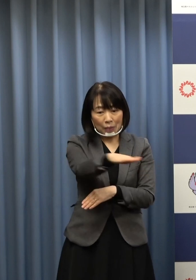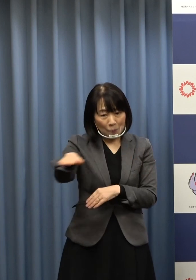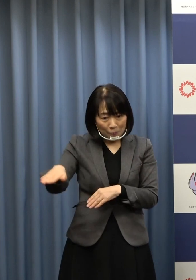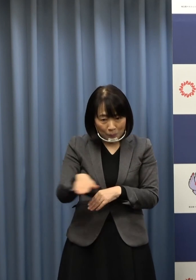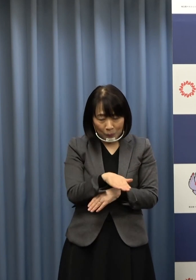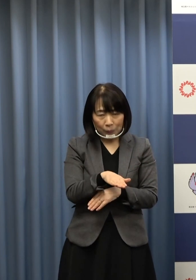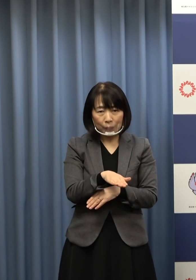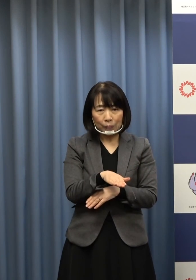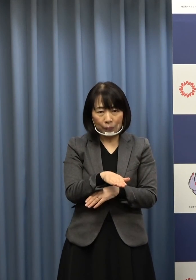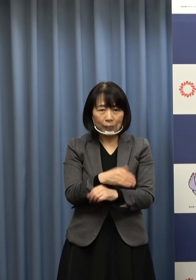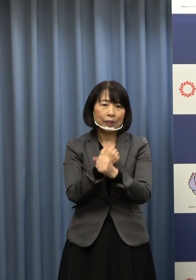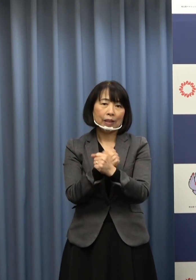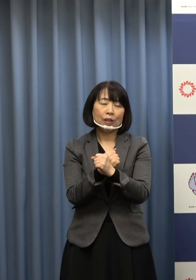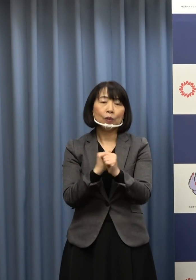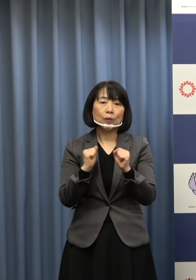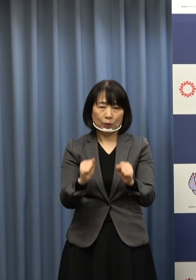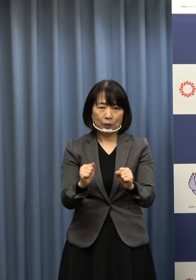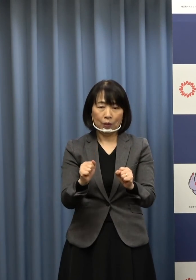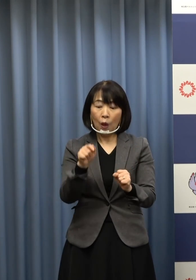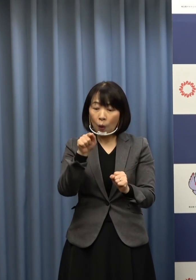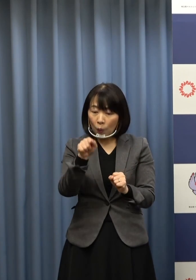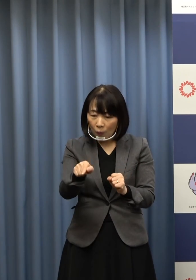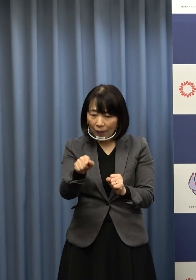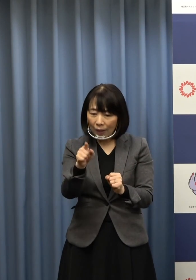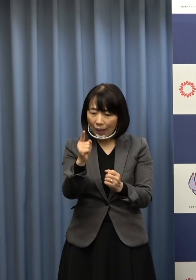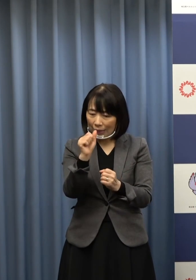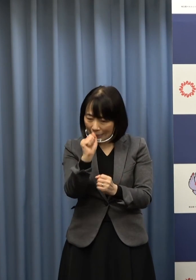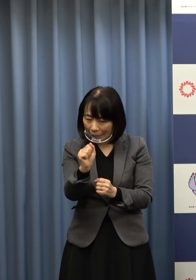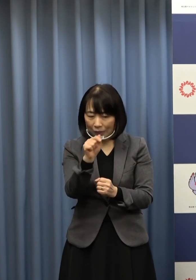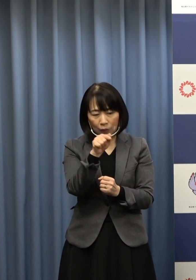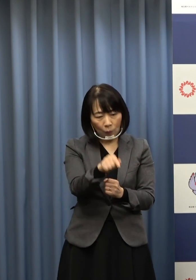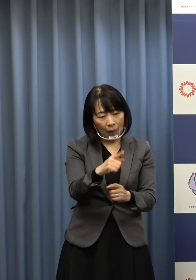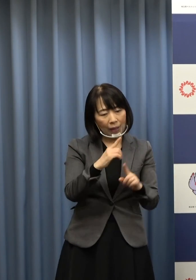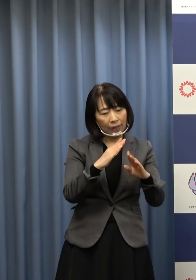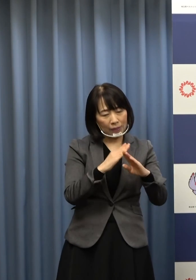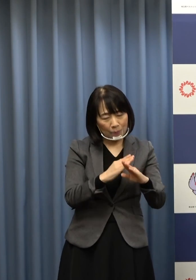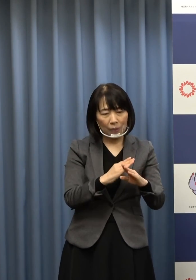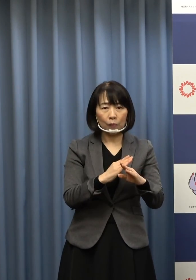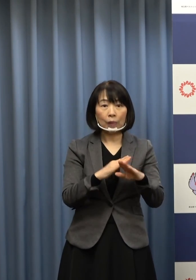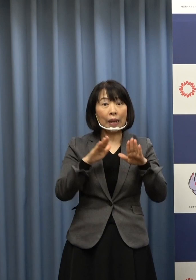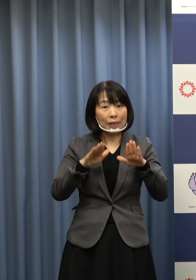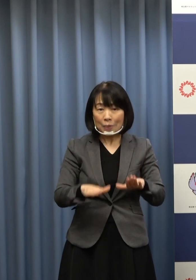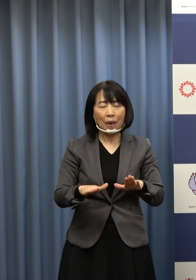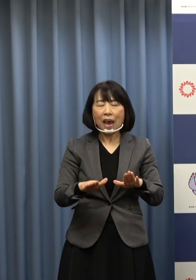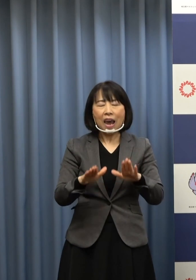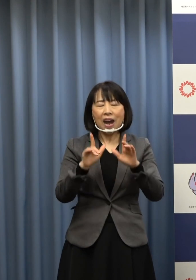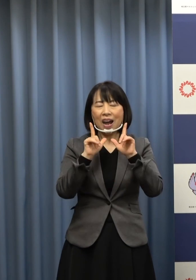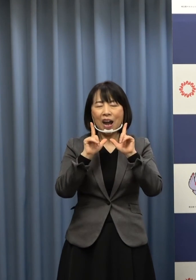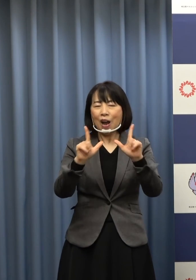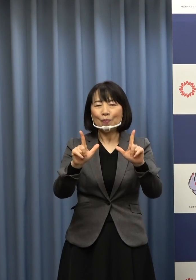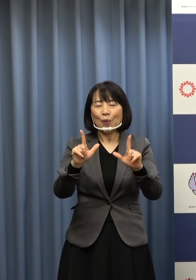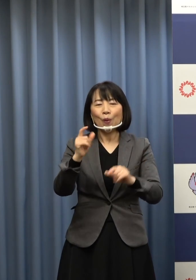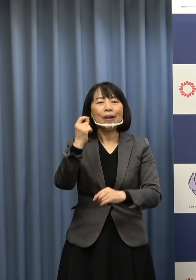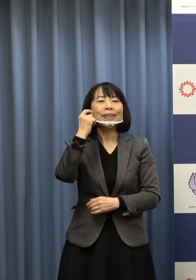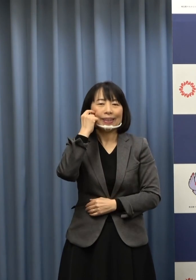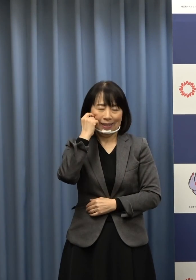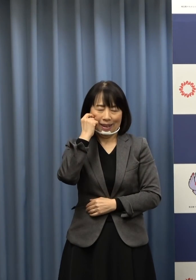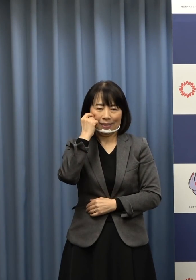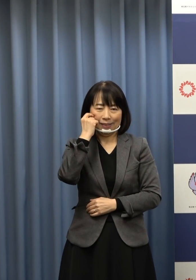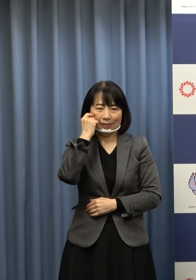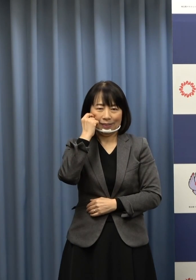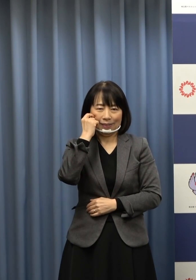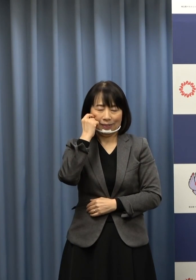ども、残念ながらこれがとかですね、これはダメだとか、これはいいっていうのを現時点で私として、申し上げるだ